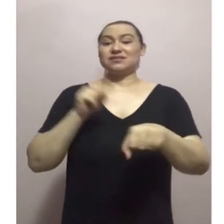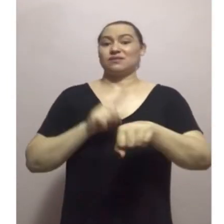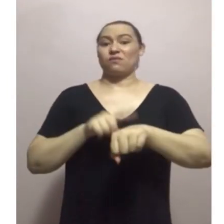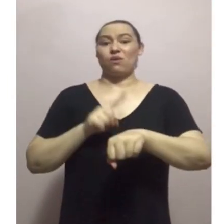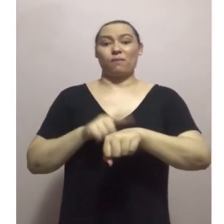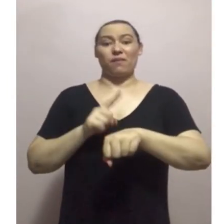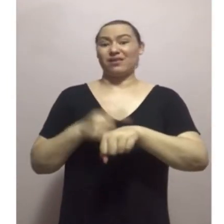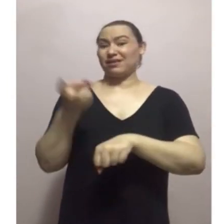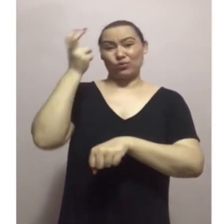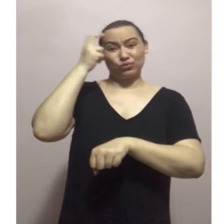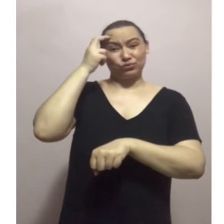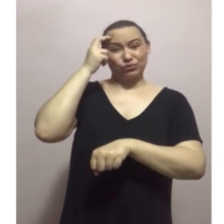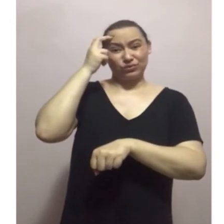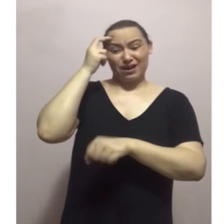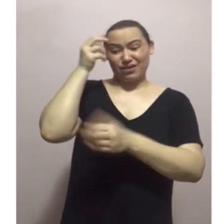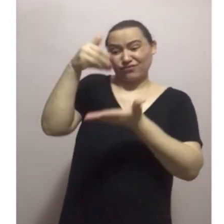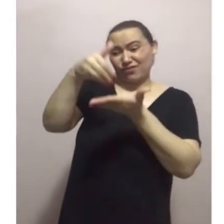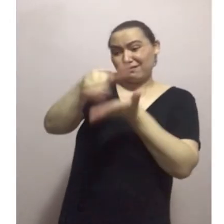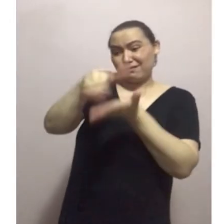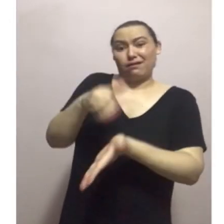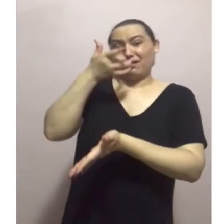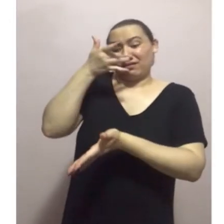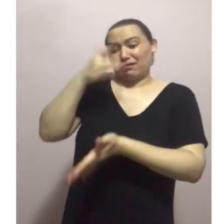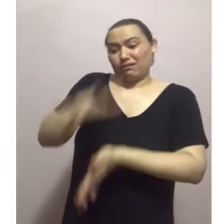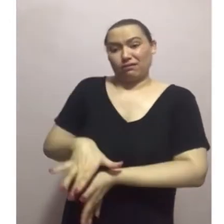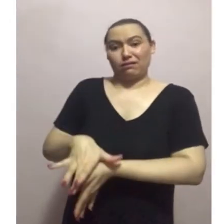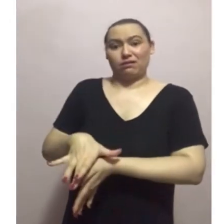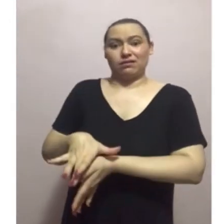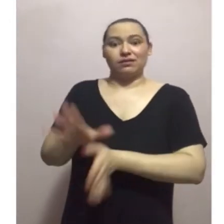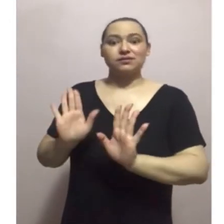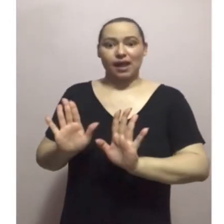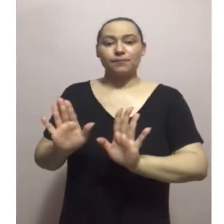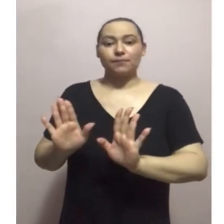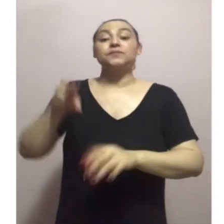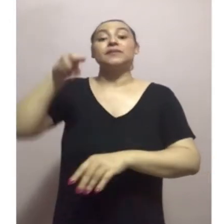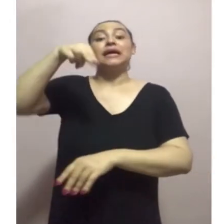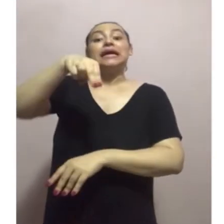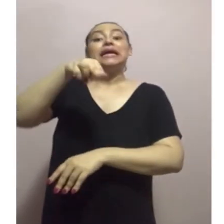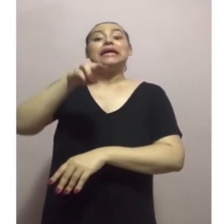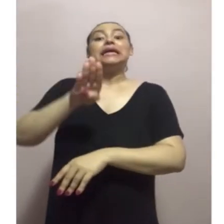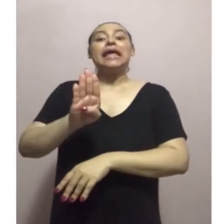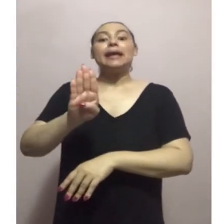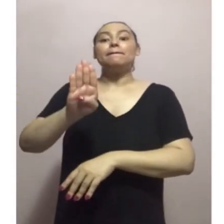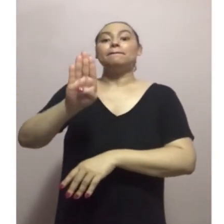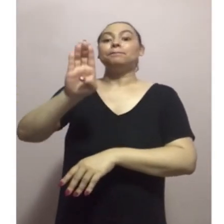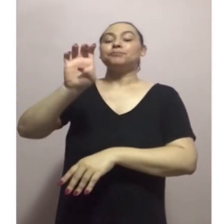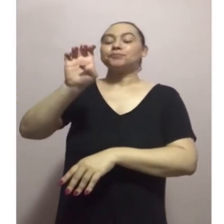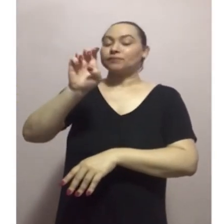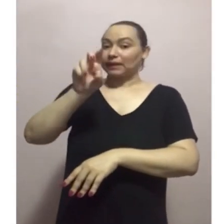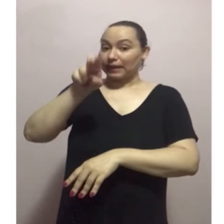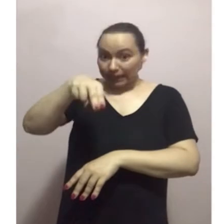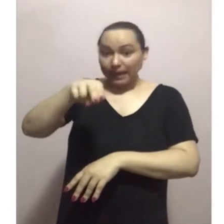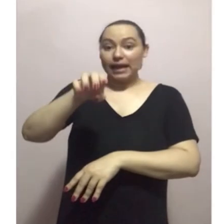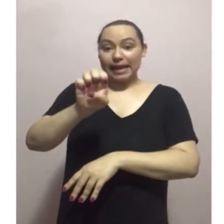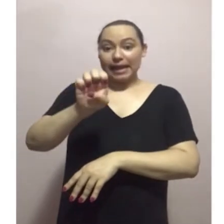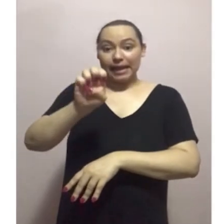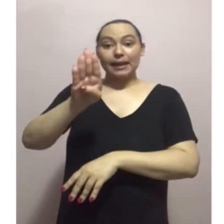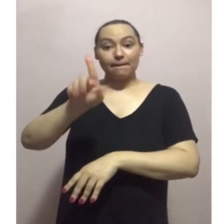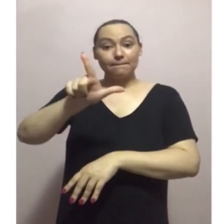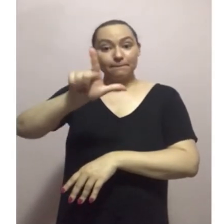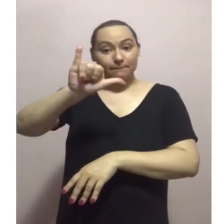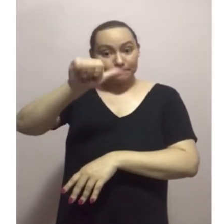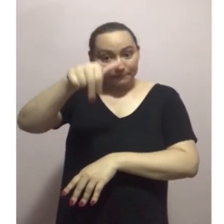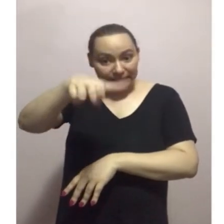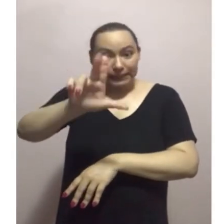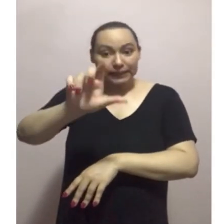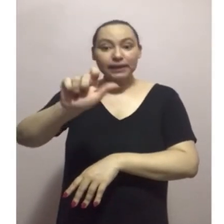tão desprestigiada. E Yara de Novaes, que é uma parceira, eu e Yara estávamos com Neblina no CCBB para ir